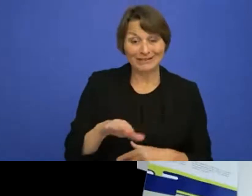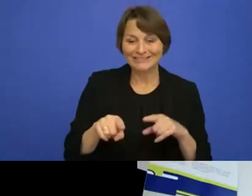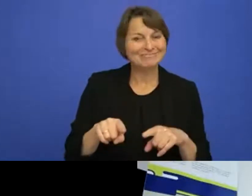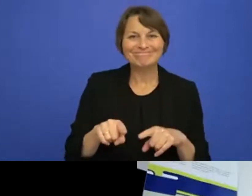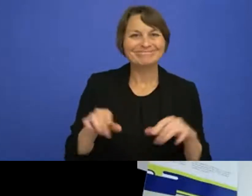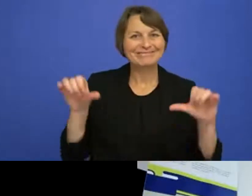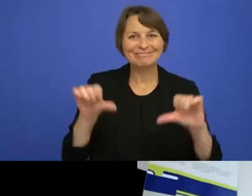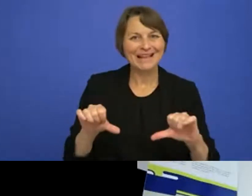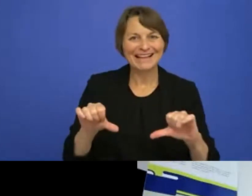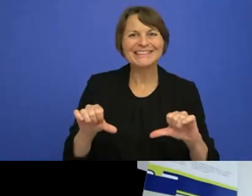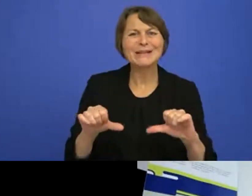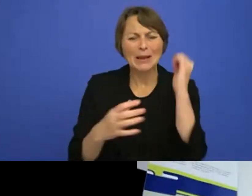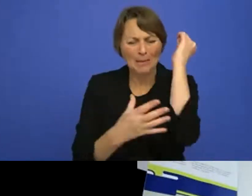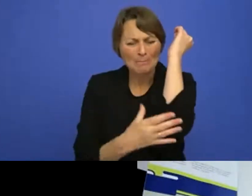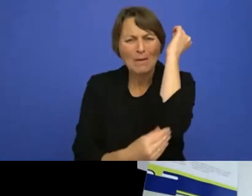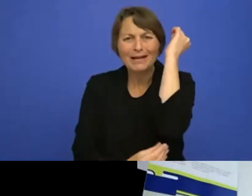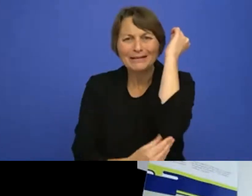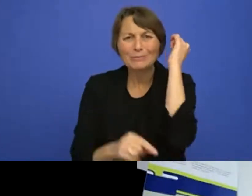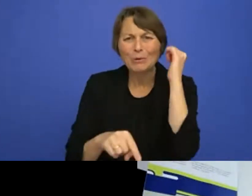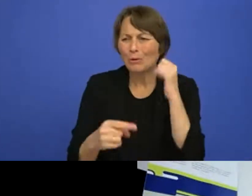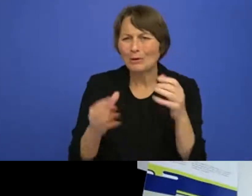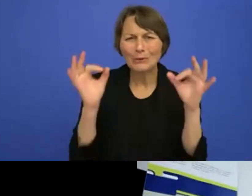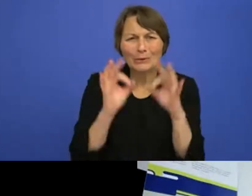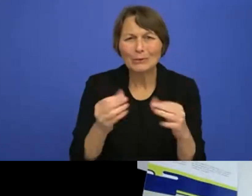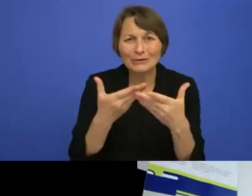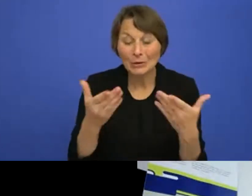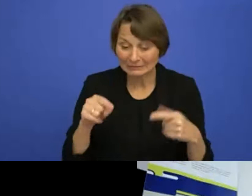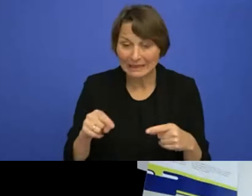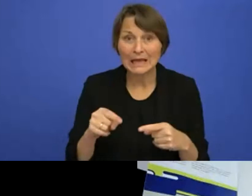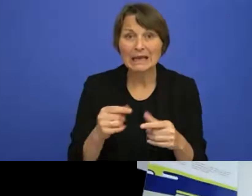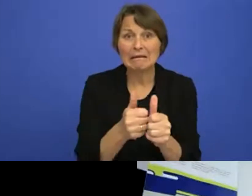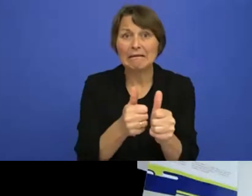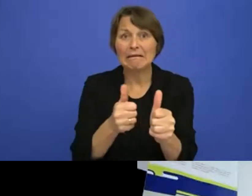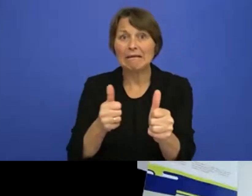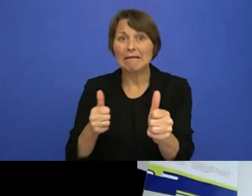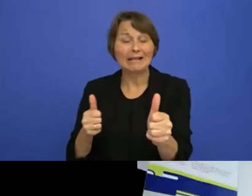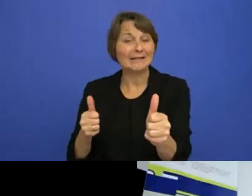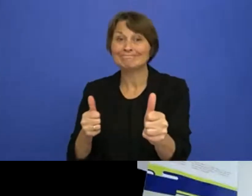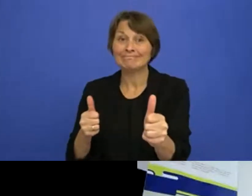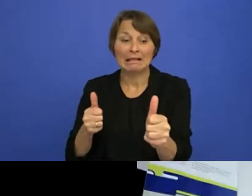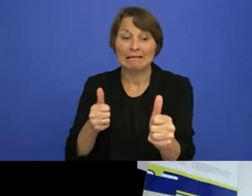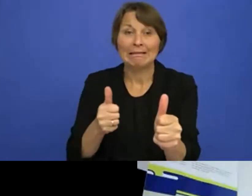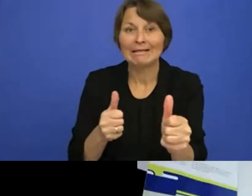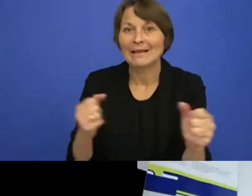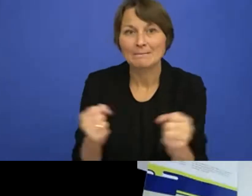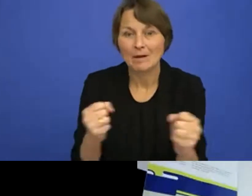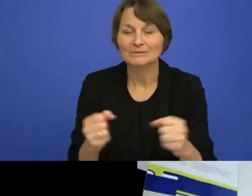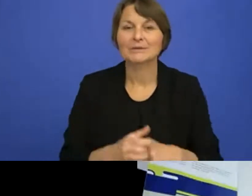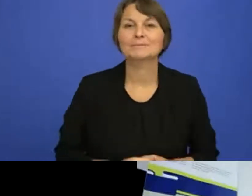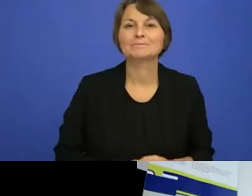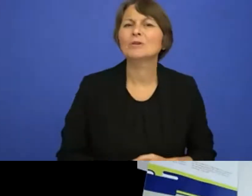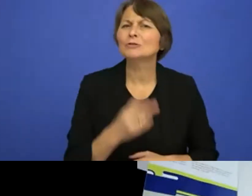chances d'avoir accès à ces services de PPE. investir dans ce domaine